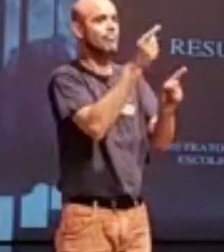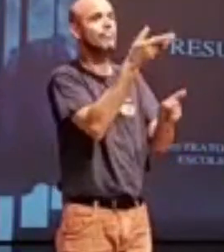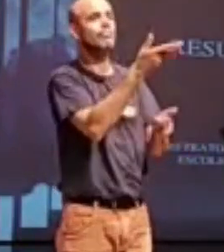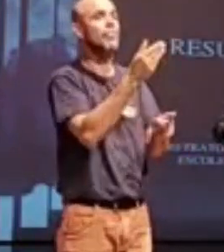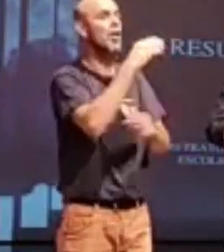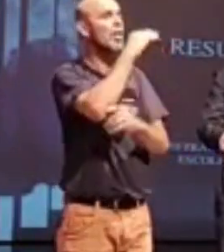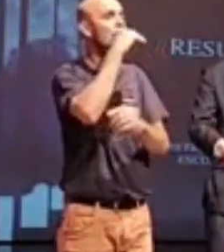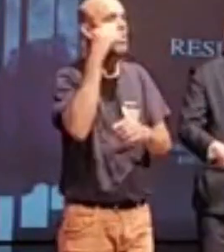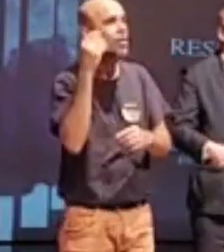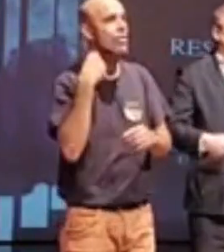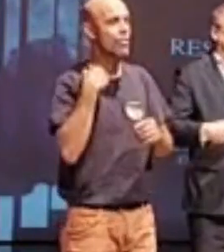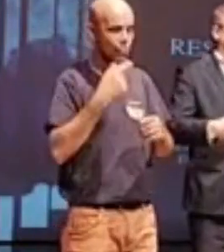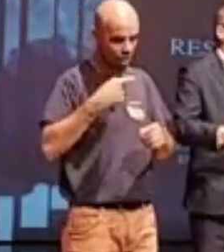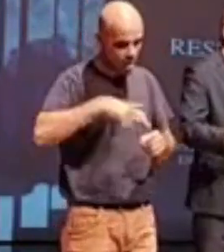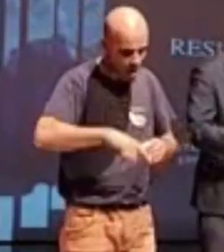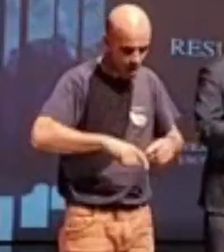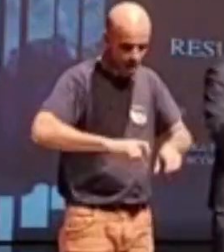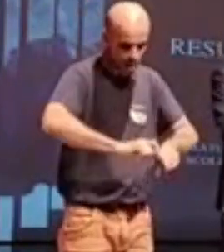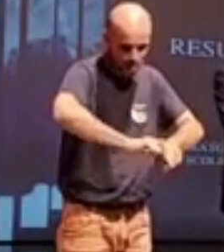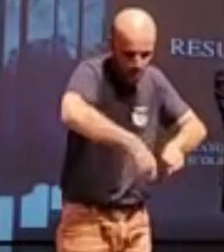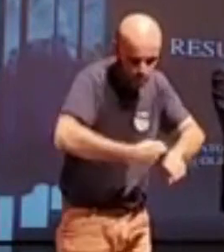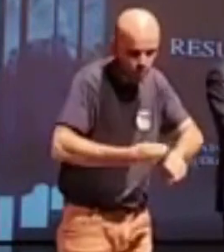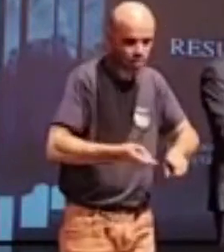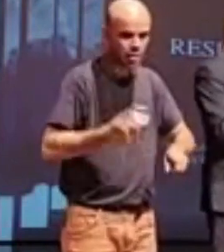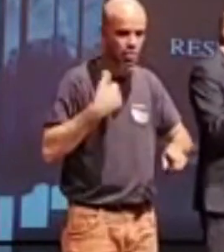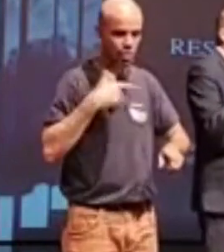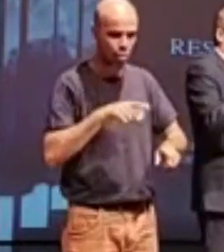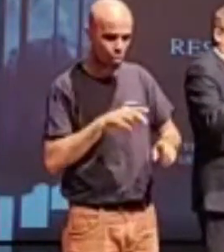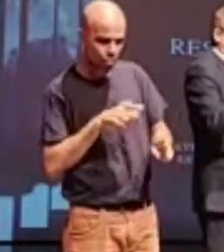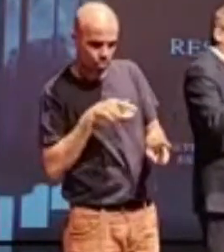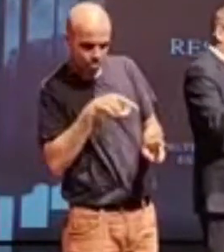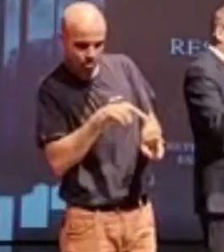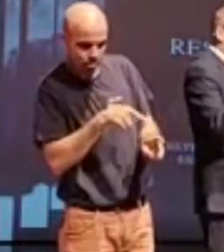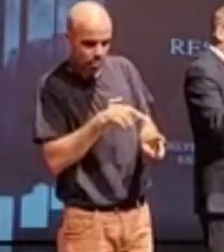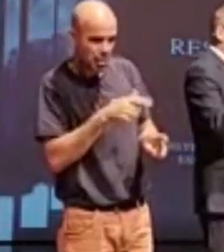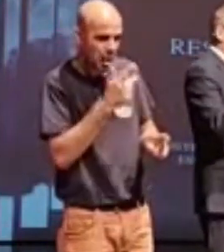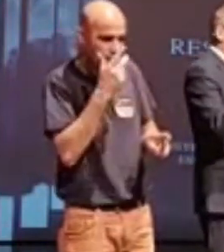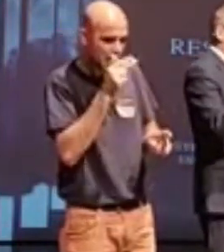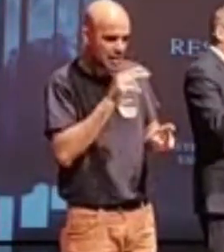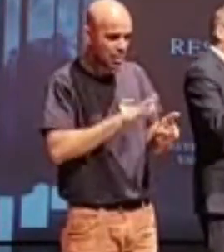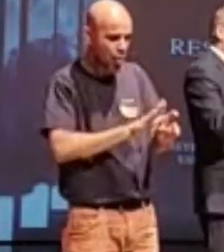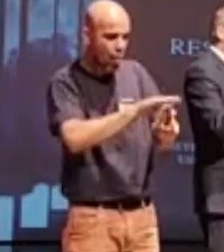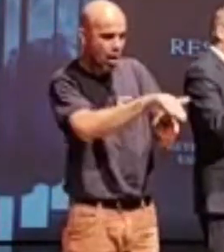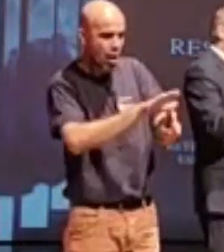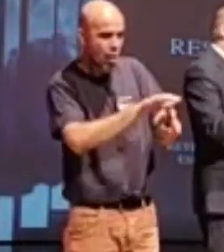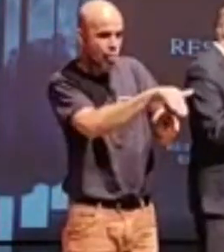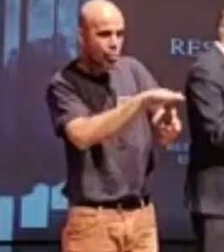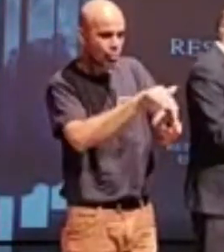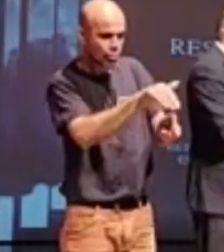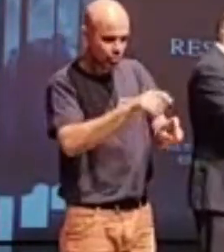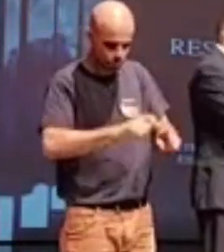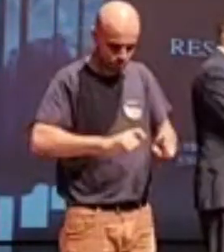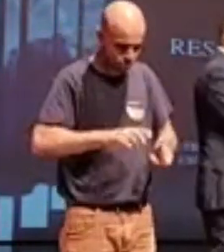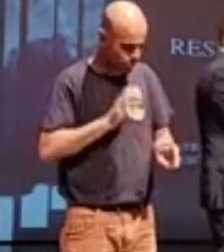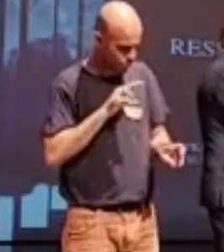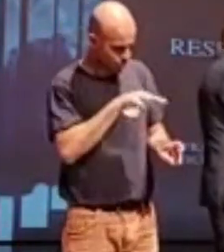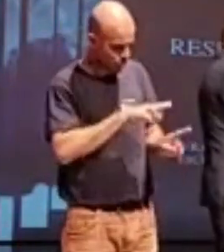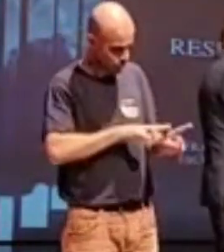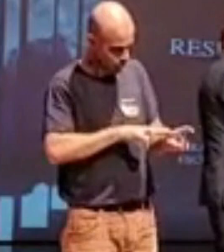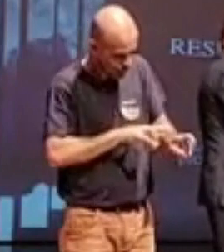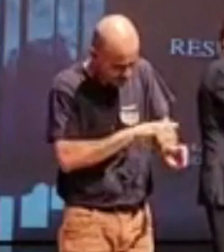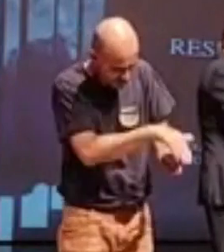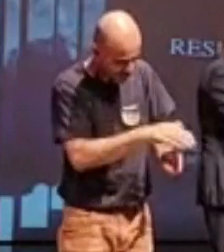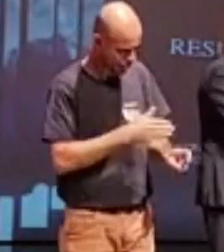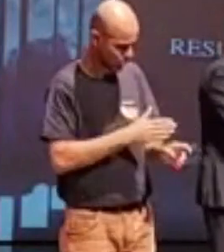vai amarrar o tênis ou fletir o tronco, aparece uma giba, que é como se fosse uma corcunda mesmo. Então, assim, puxa, mas não é um desvio lateral da